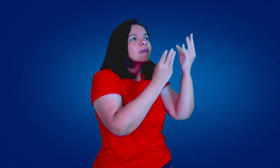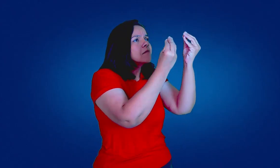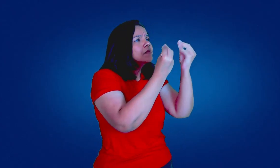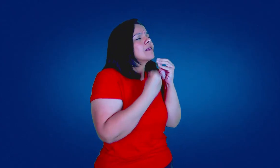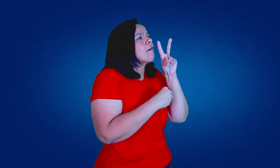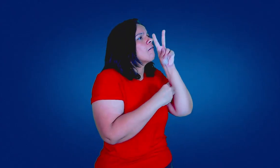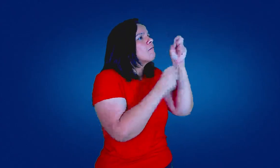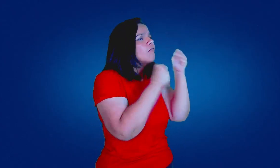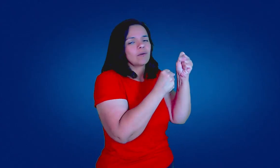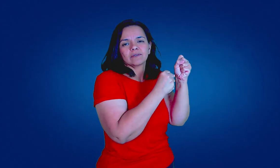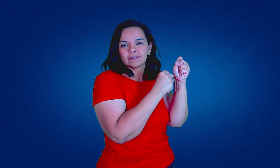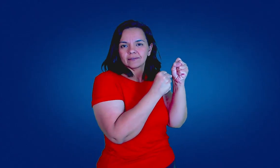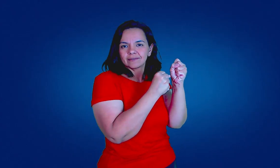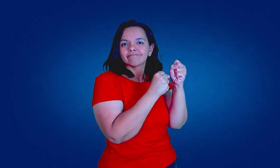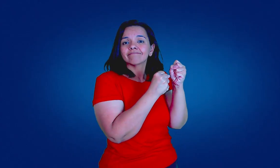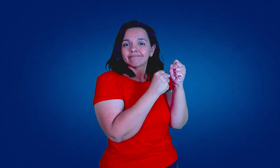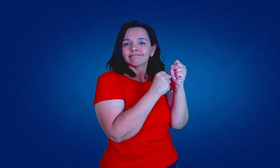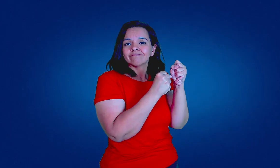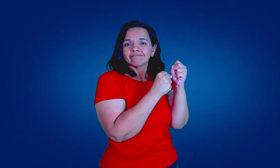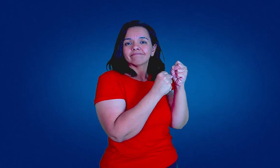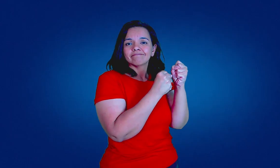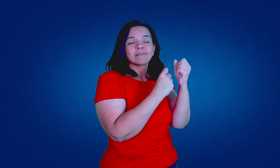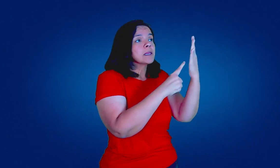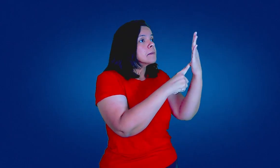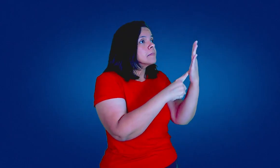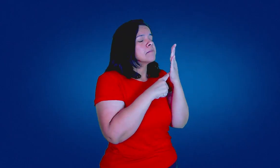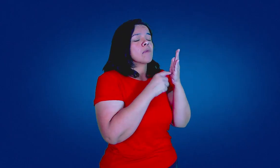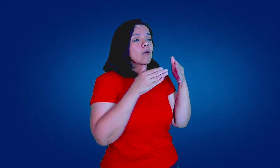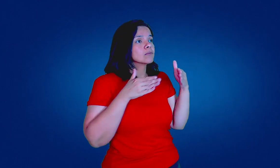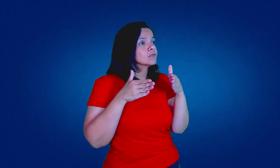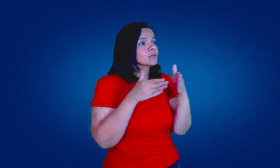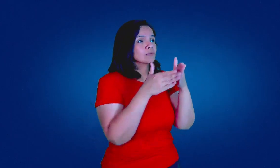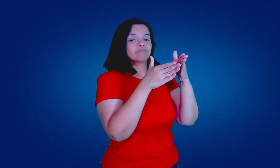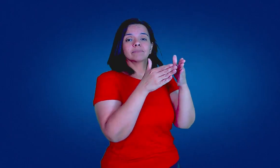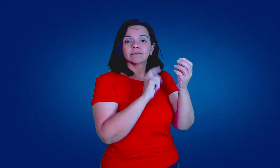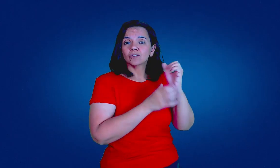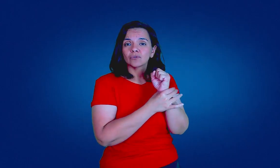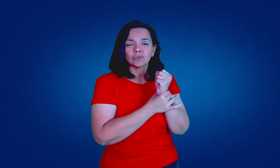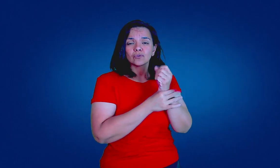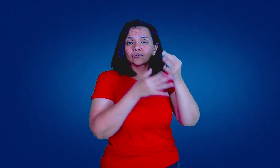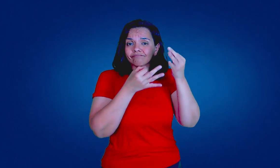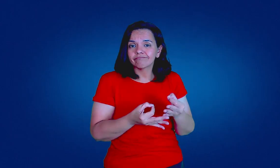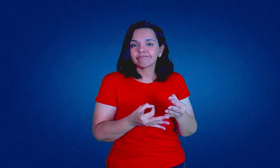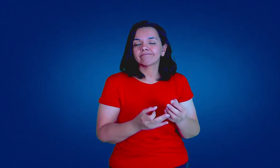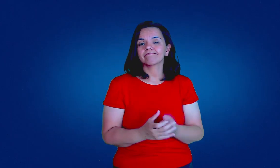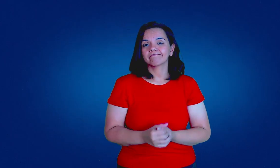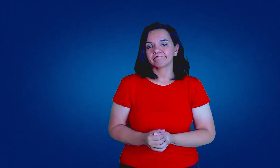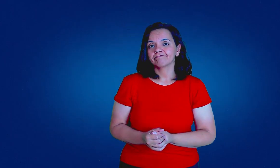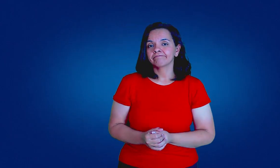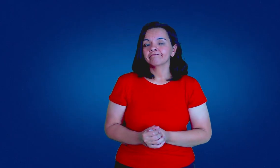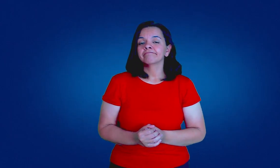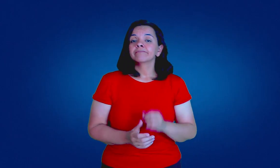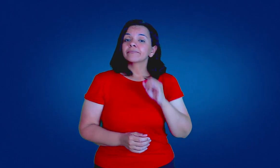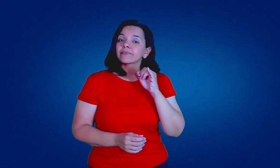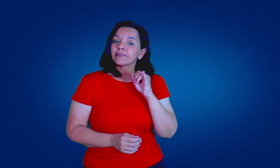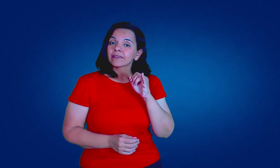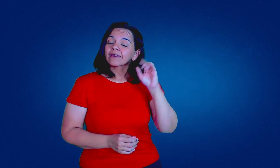essa dificuldade de agir com obediência e pedir que Ele nos ajude, que nos mostre um caminho.